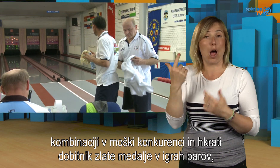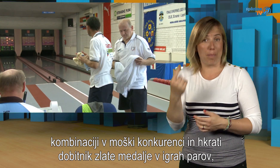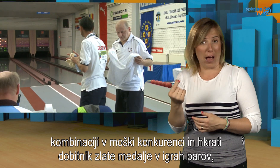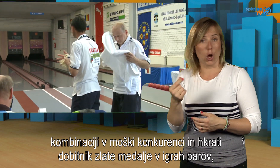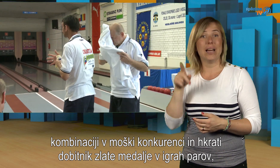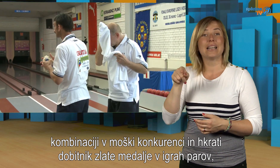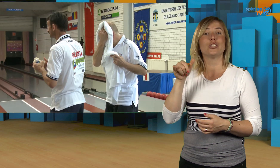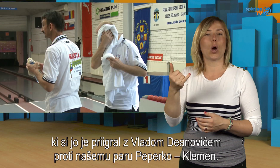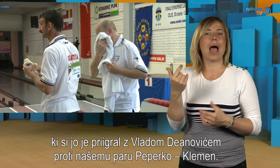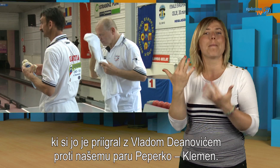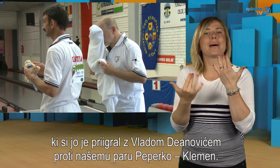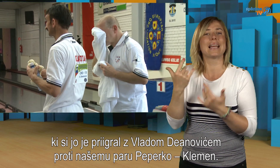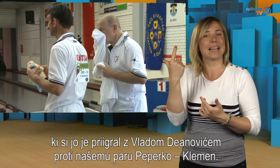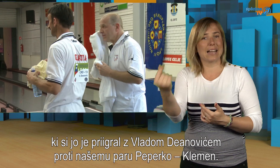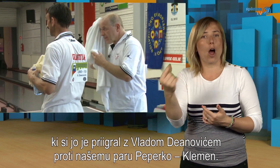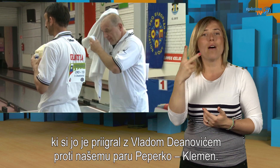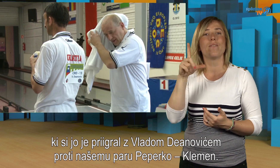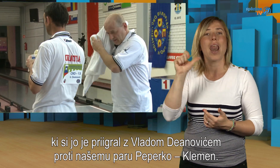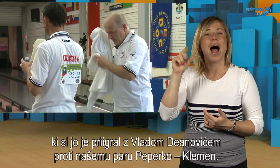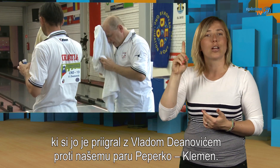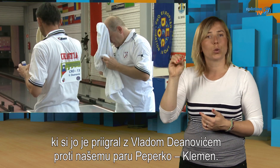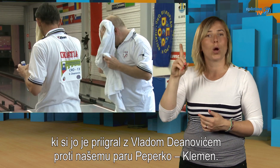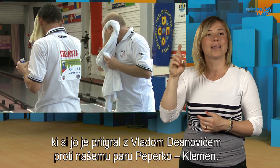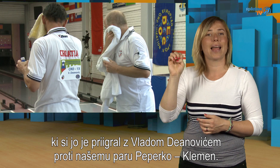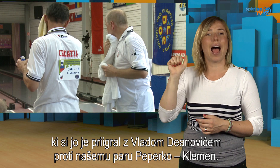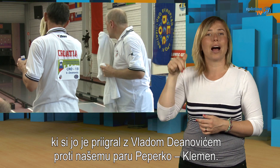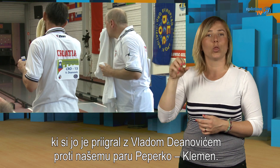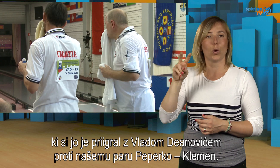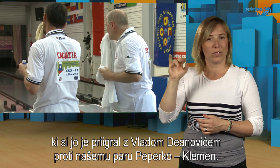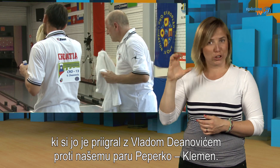Vladom Dejanovićem proti našemu paru Peperko Klemen.